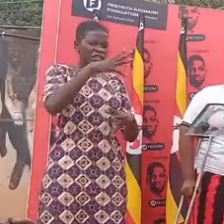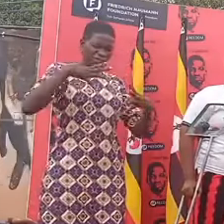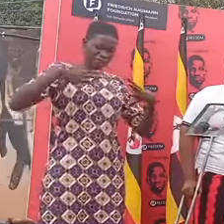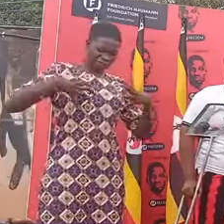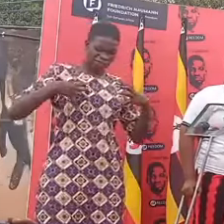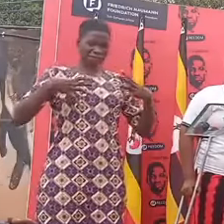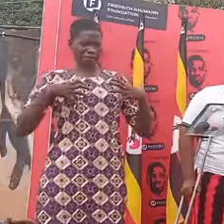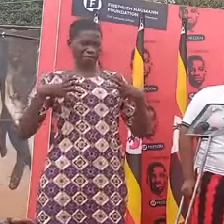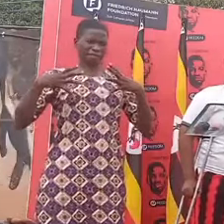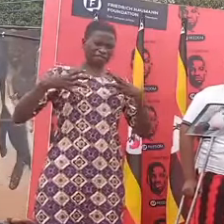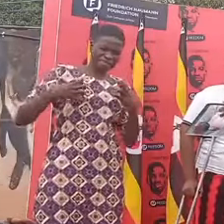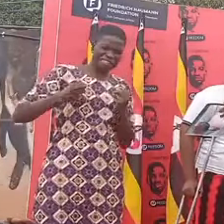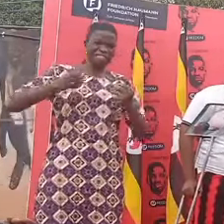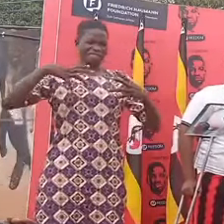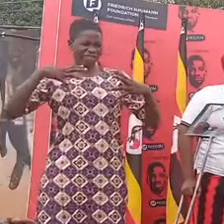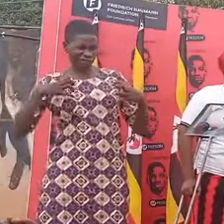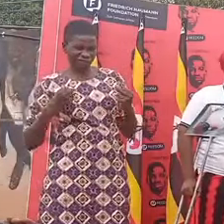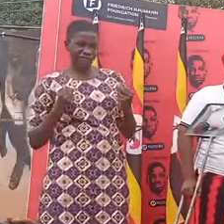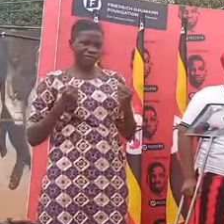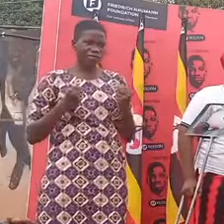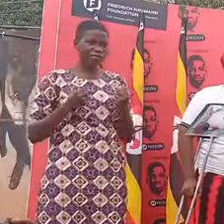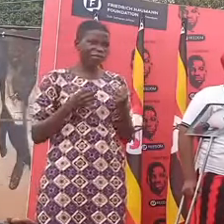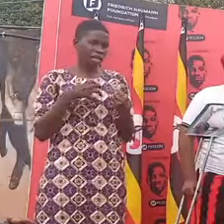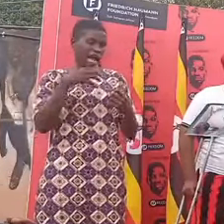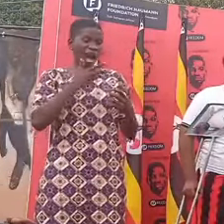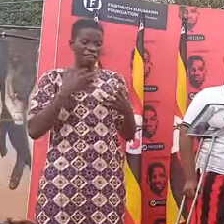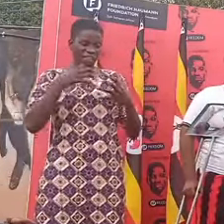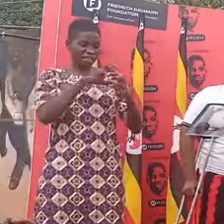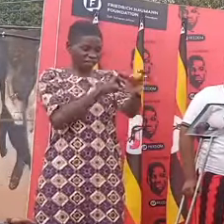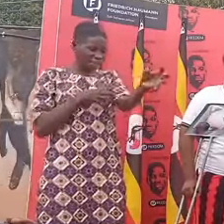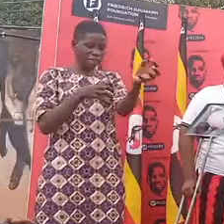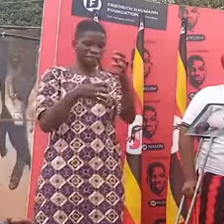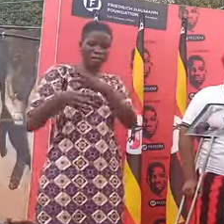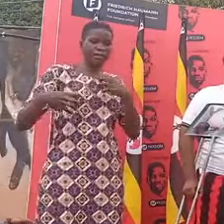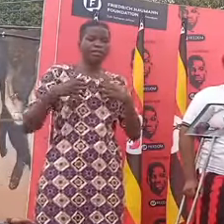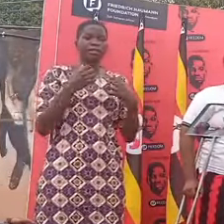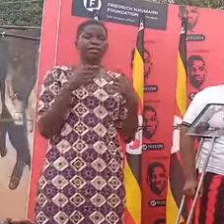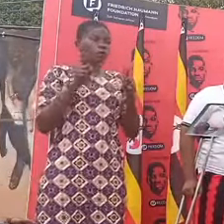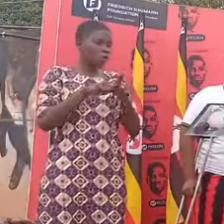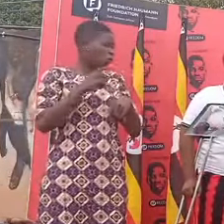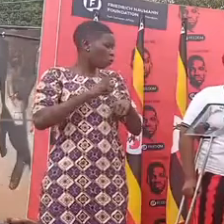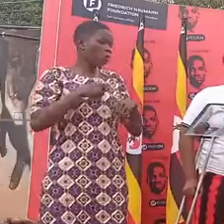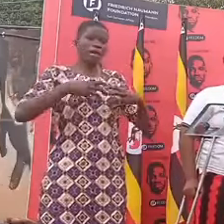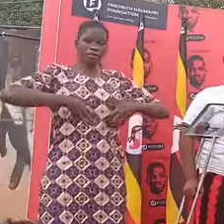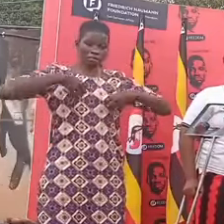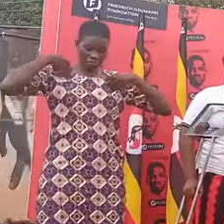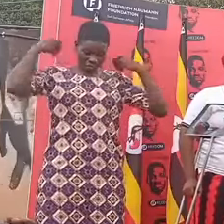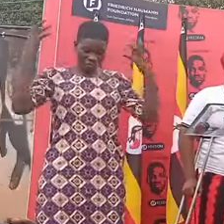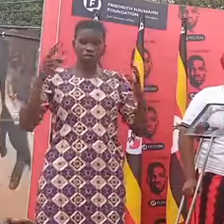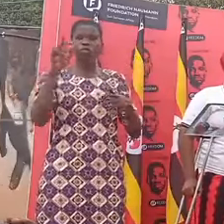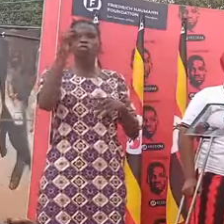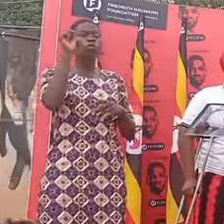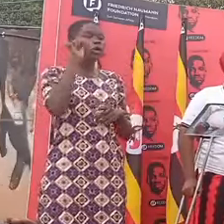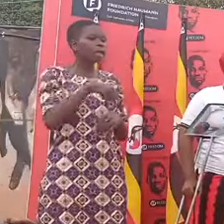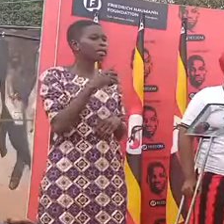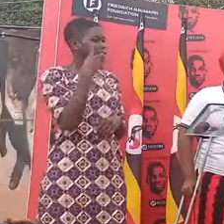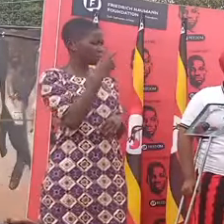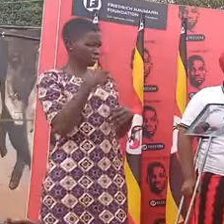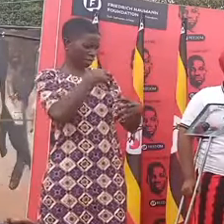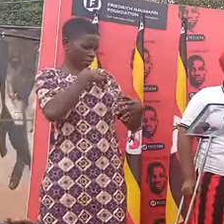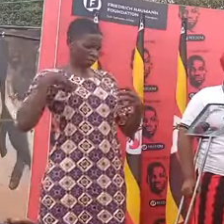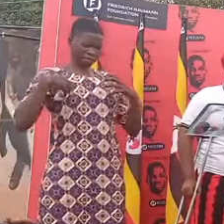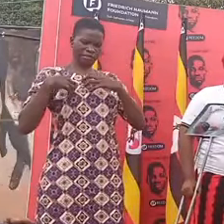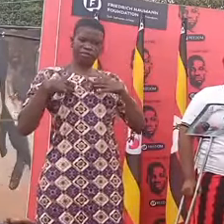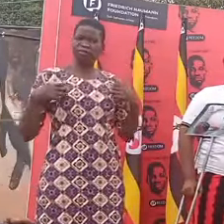musajja era nkwata nina ku n'enkwagulo nsobaza kati ne weneeyambula kishati zijjudde enkwagulo naye